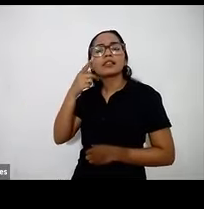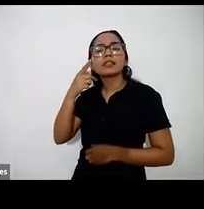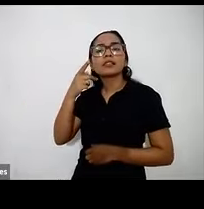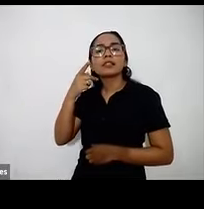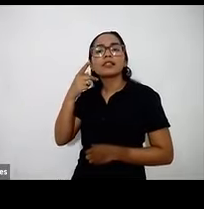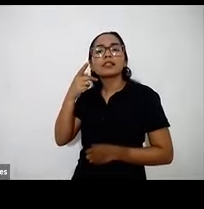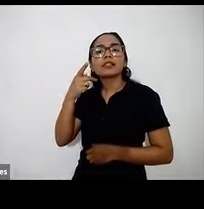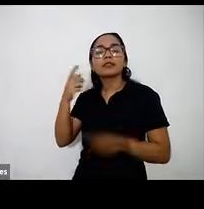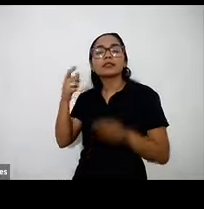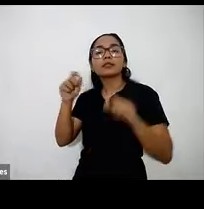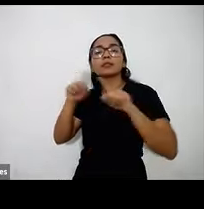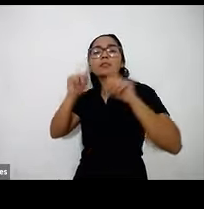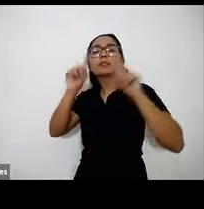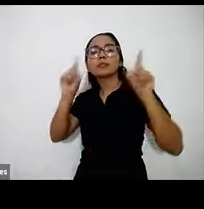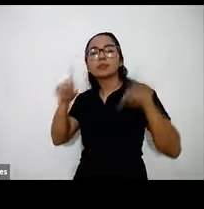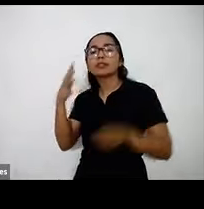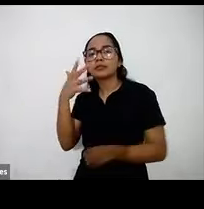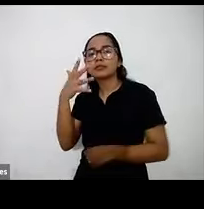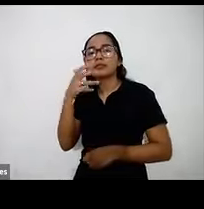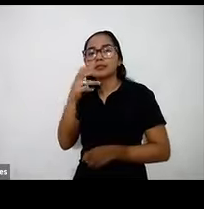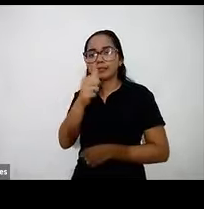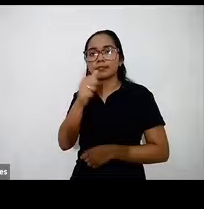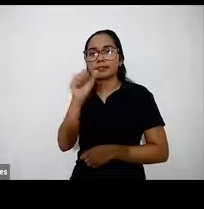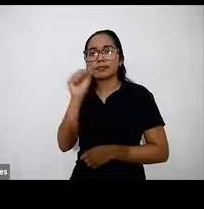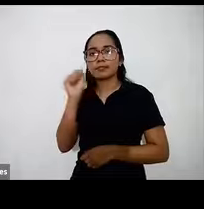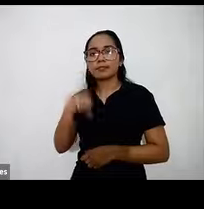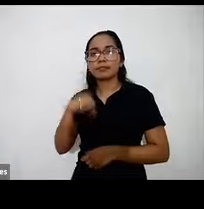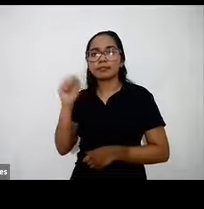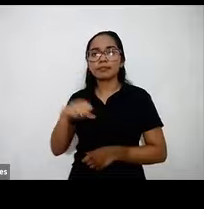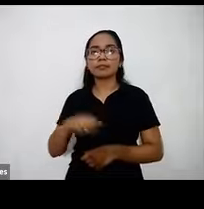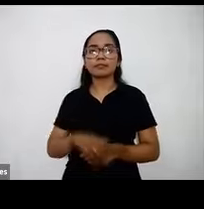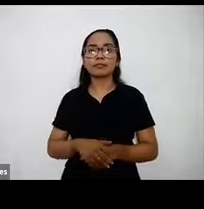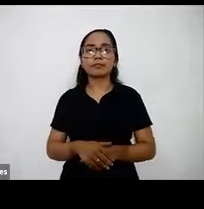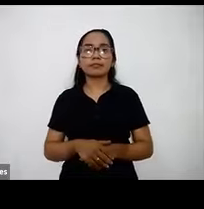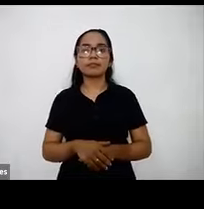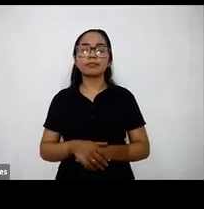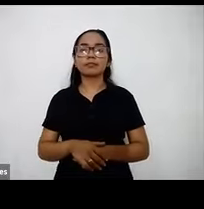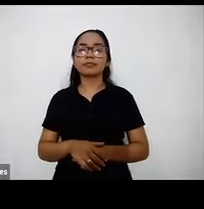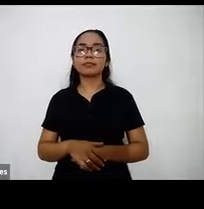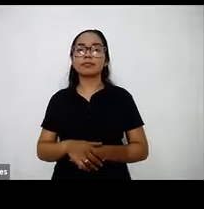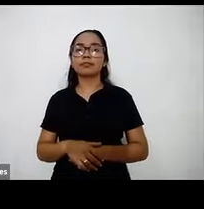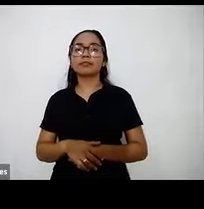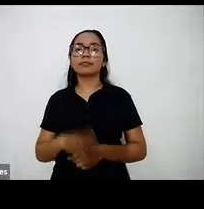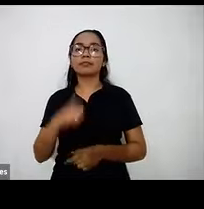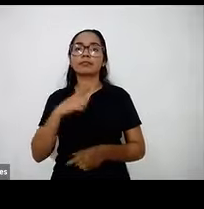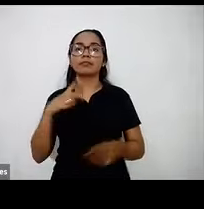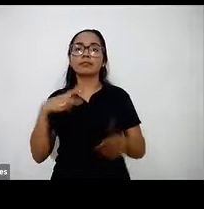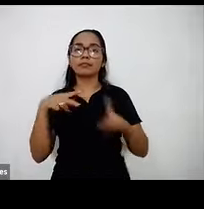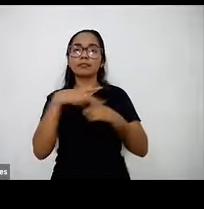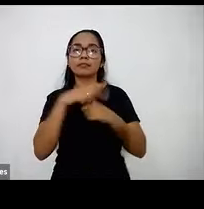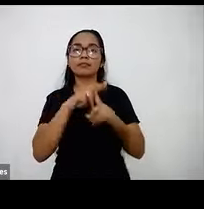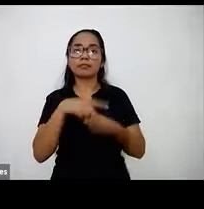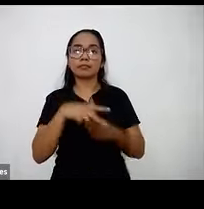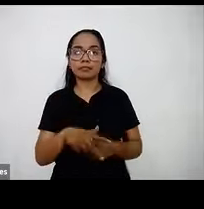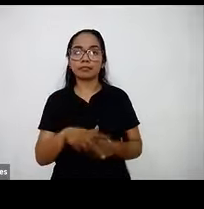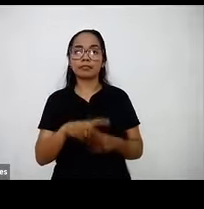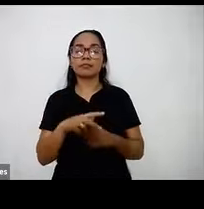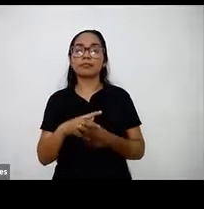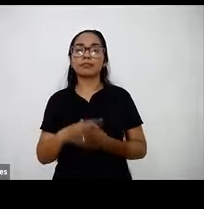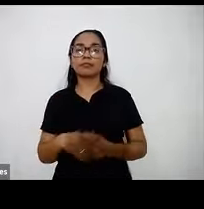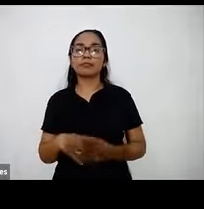acredito, né, um projeto de construção de vida de pessoas, mas também de um novo modelo de